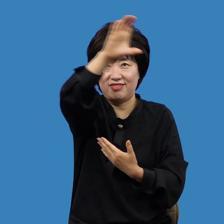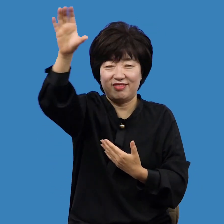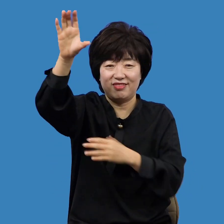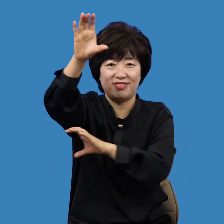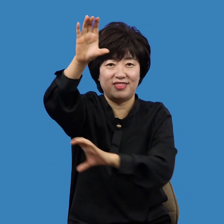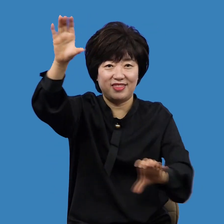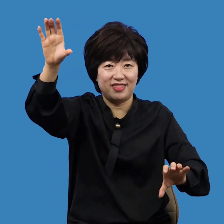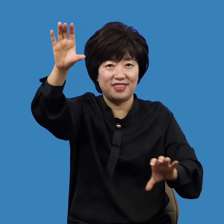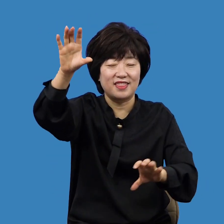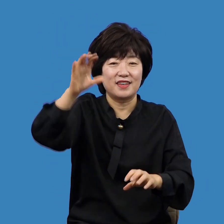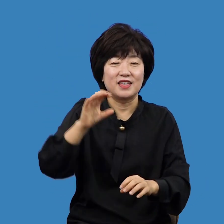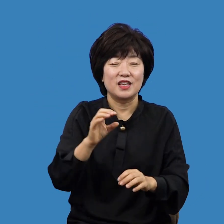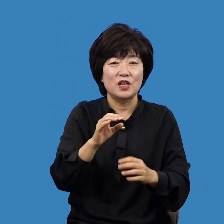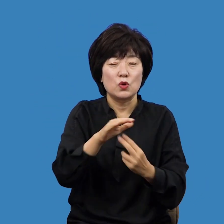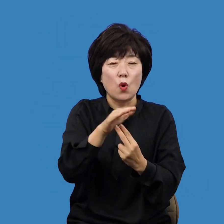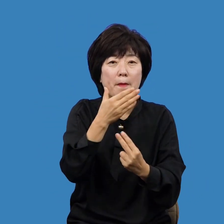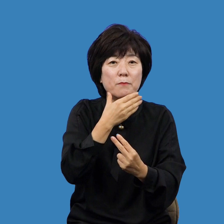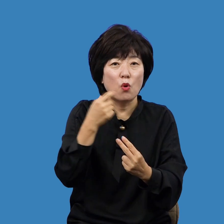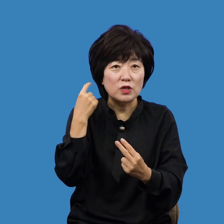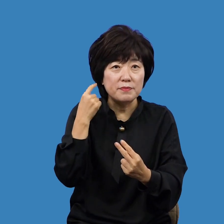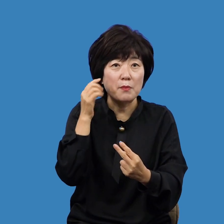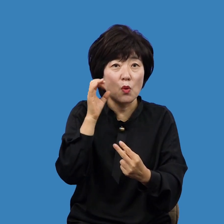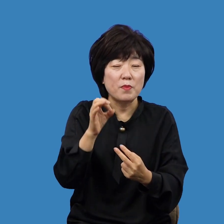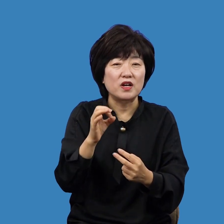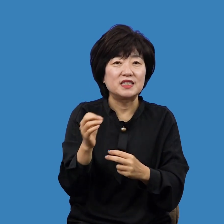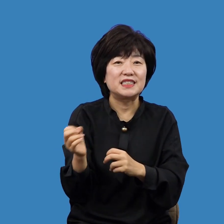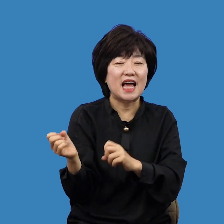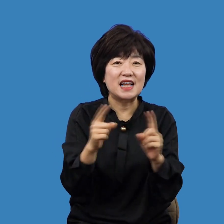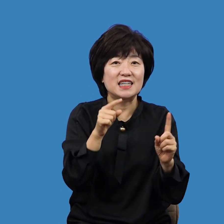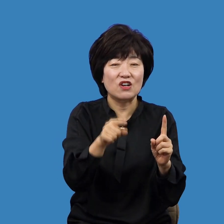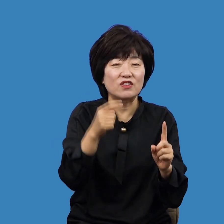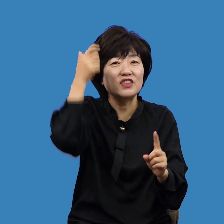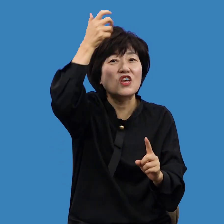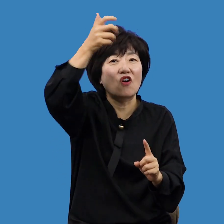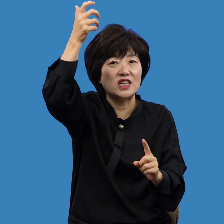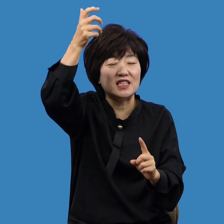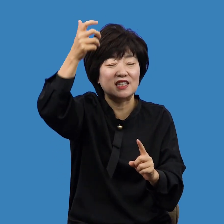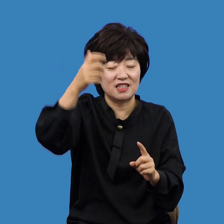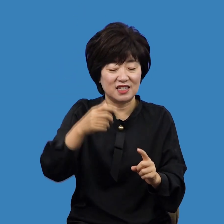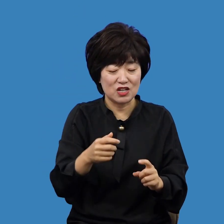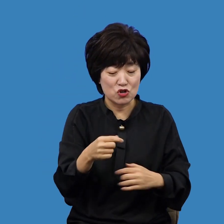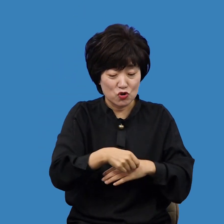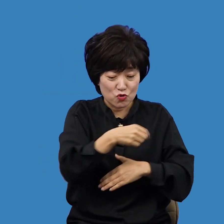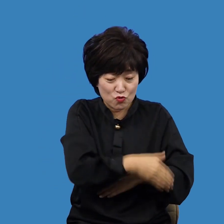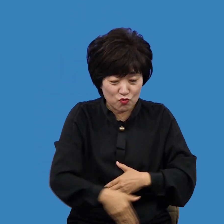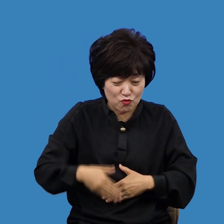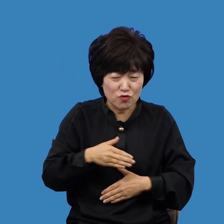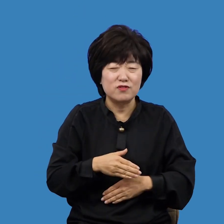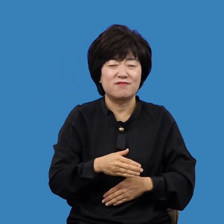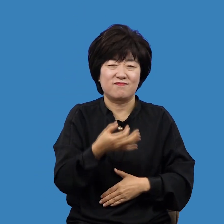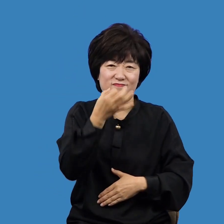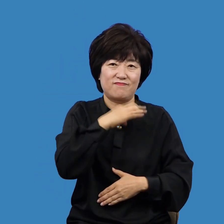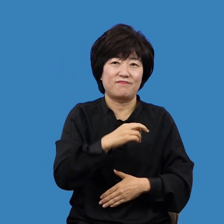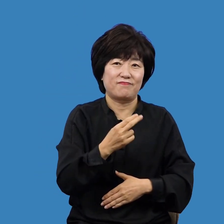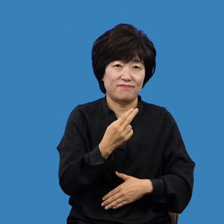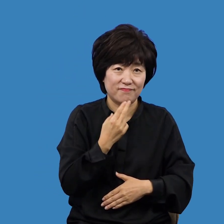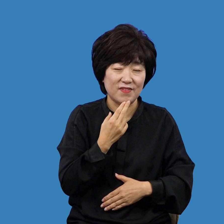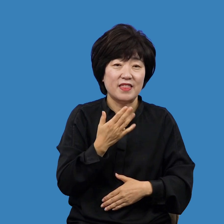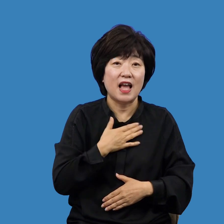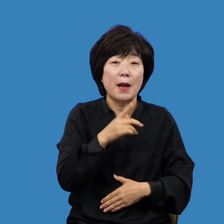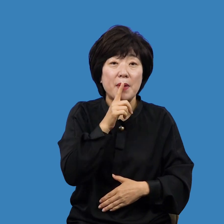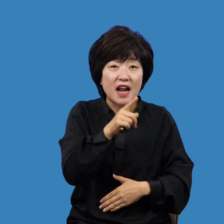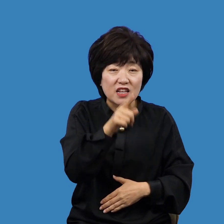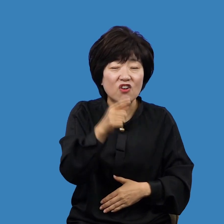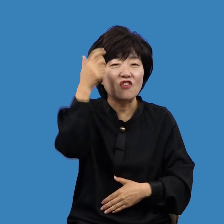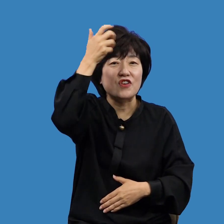요한복음에 보면 이렇게 얘기합니다. 시작. 살리는 것은 영이니 육은 무익하니라. 내가 너희에게 이른 말은 영이요 생명이라.